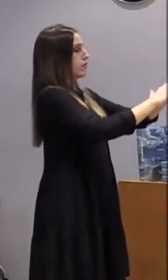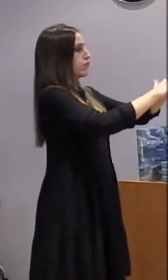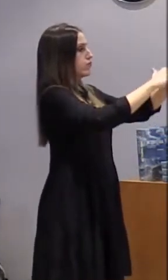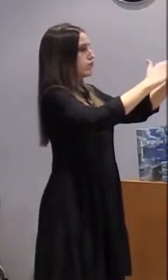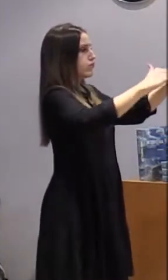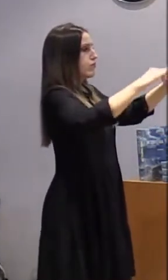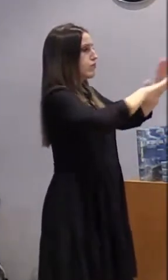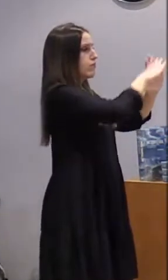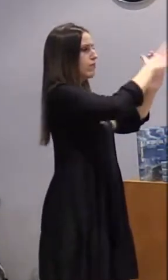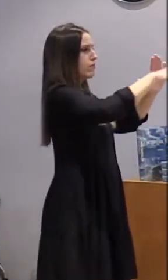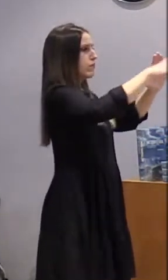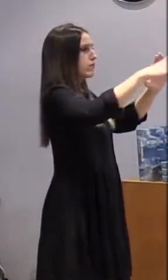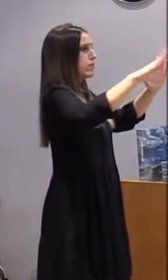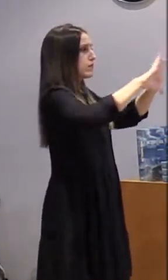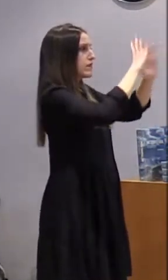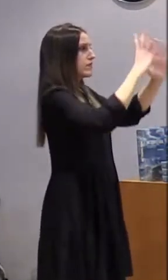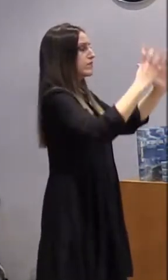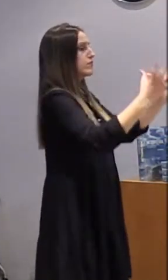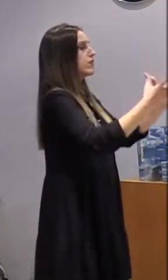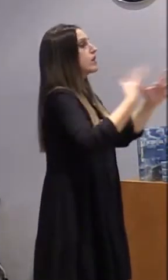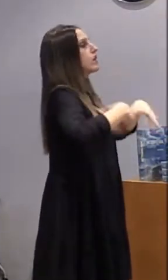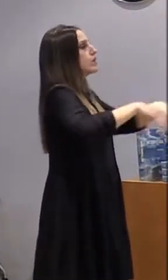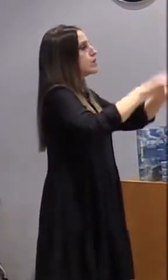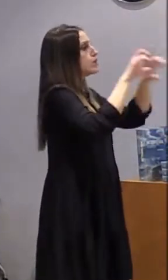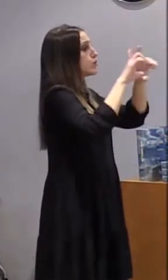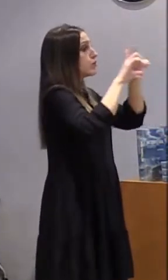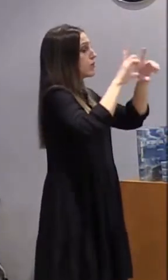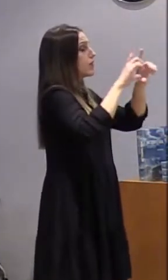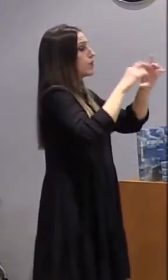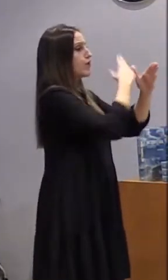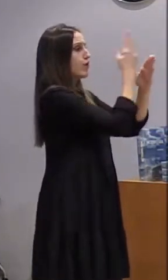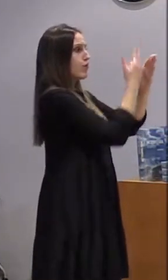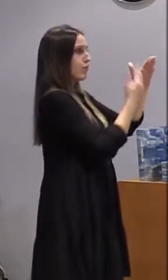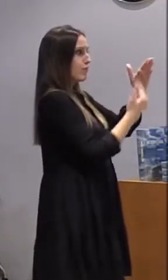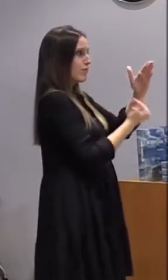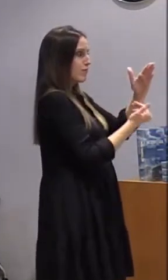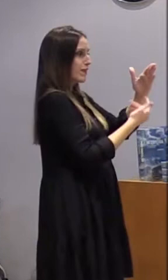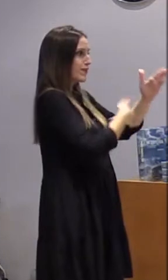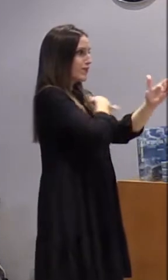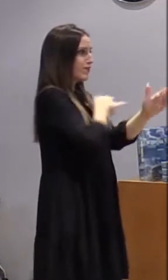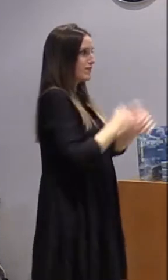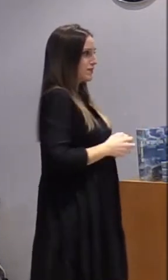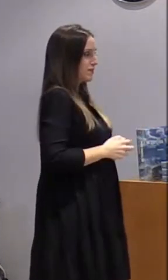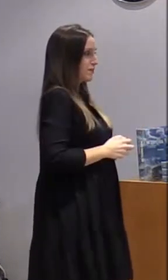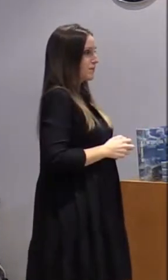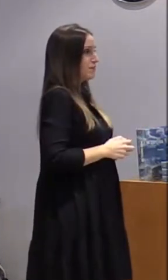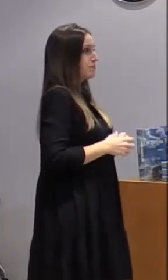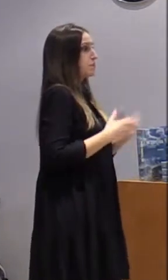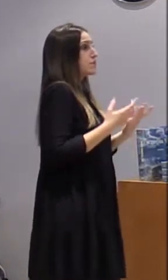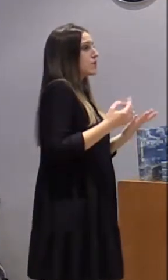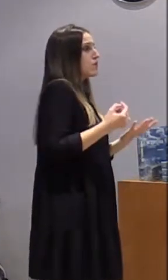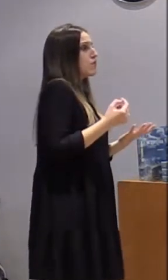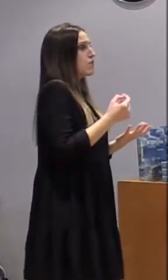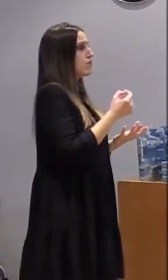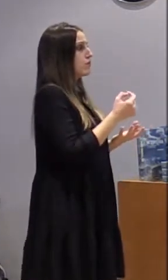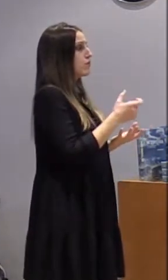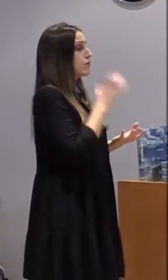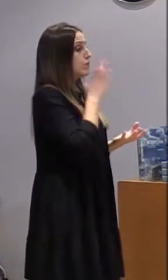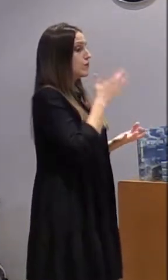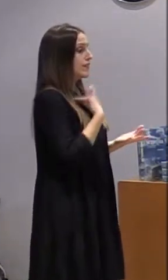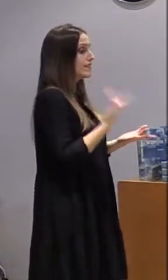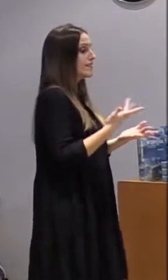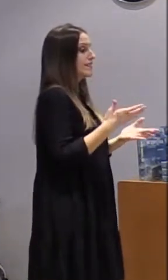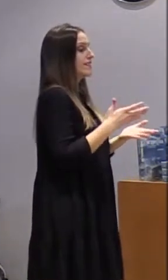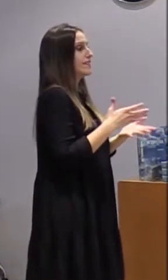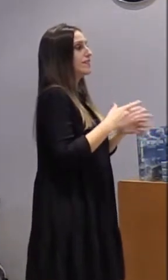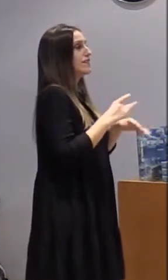un paisaje atmosférico. Es un cuadro de Friedrich, un pintor romántico, que un poco por ese movimiento, esa corriente